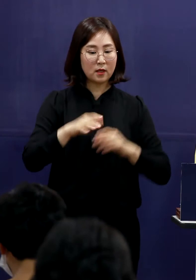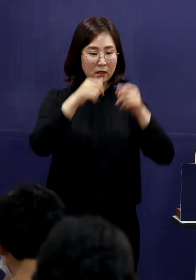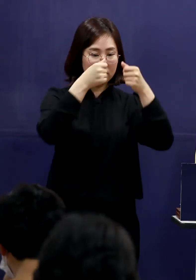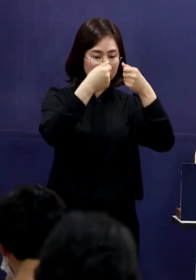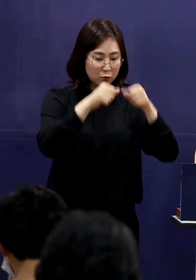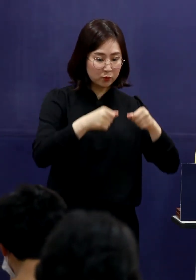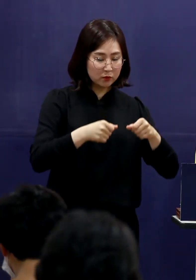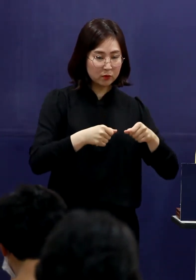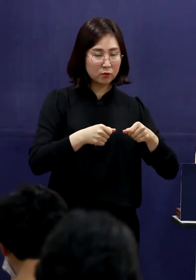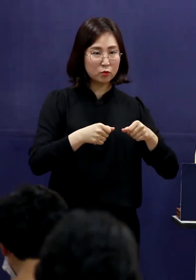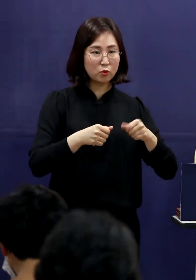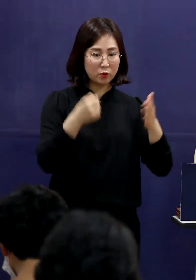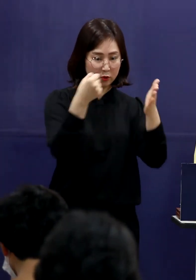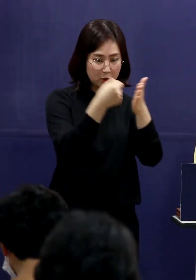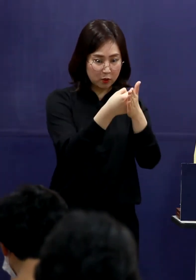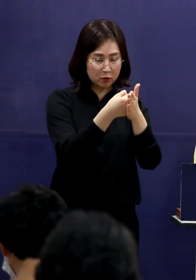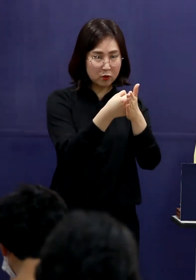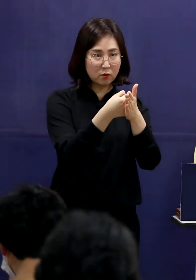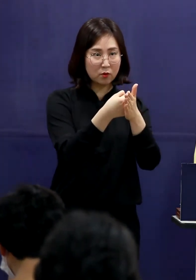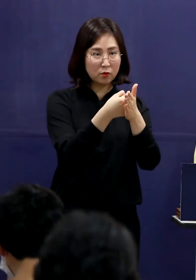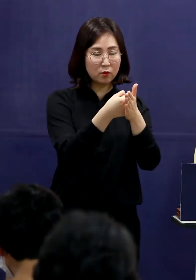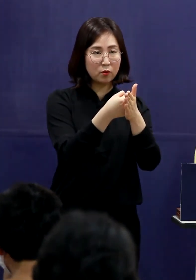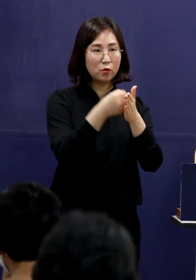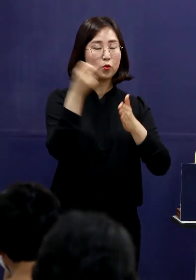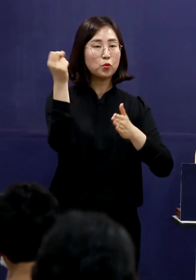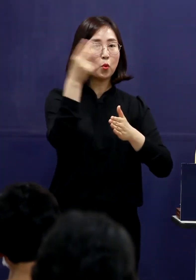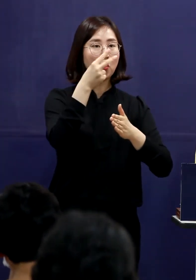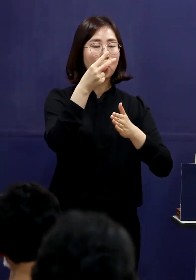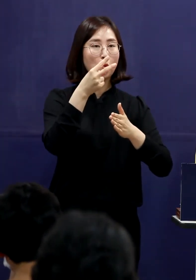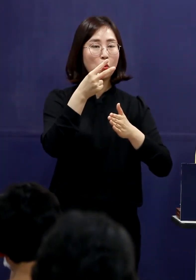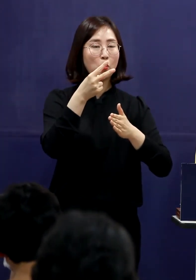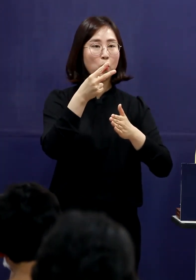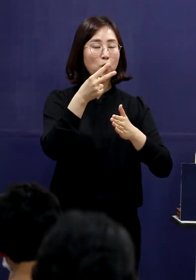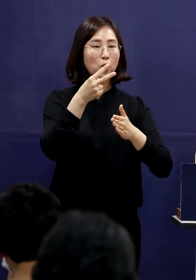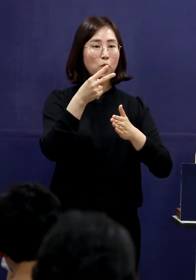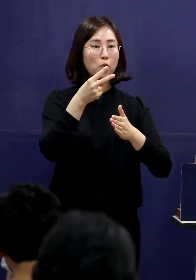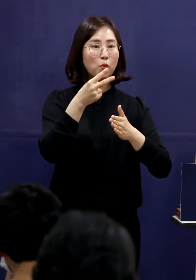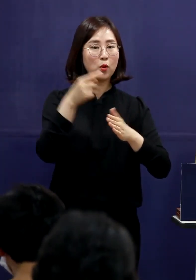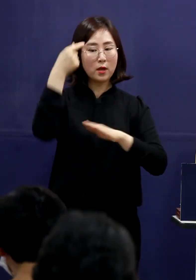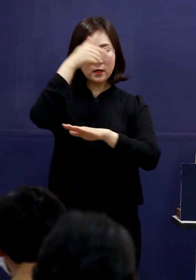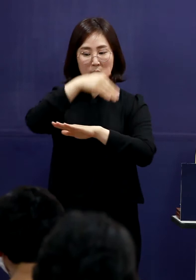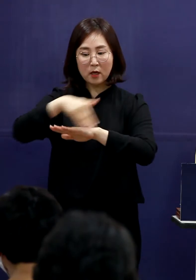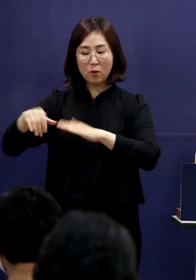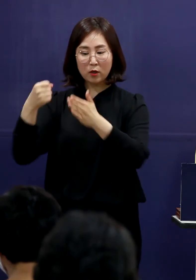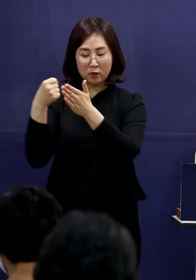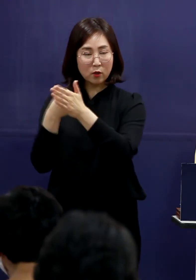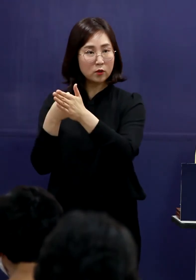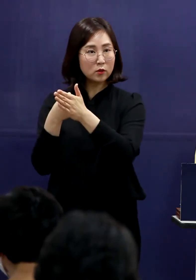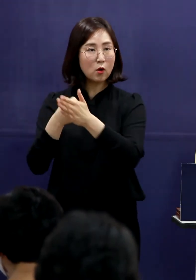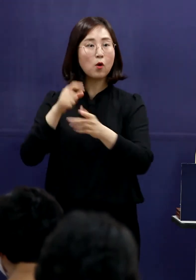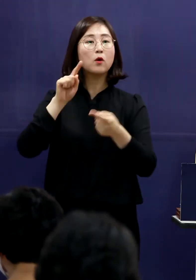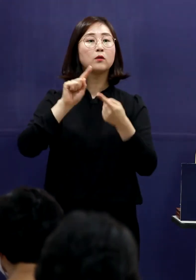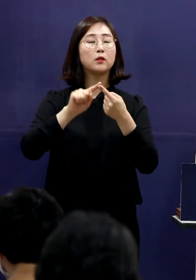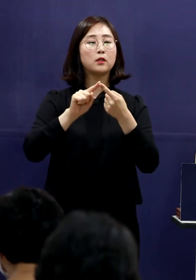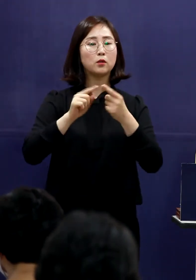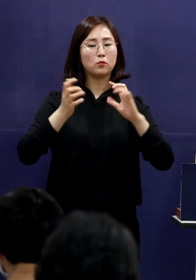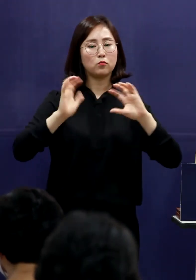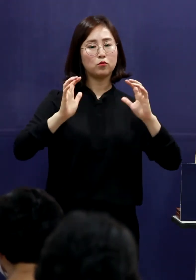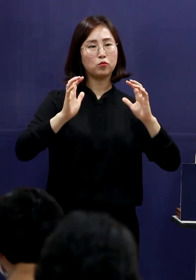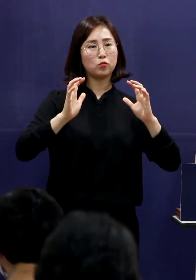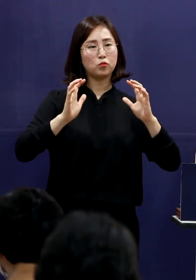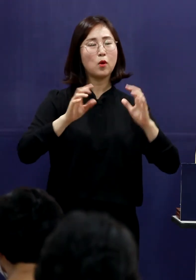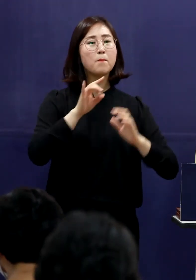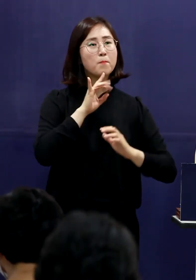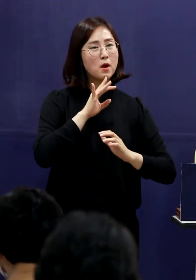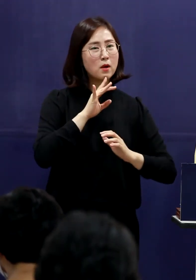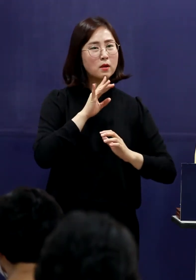의사결정을 뭐 설계라든지 이런 부분을 확정 짓는다든지 이런 결정은 이 원탁회의에서 하기가 좀 어려운